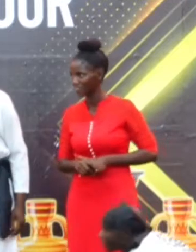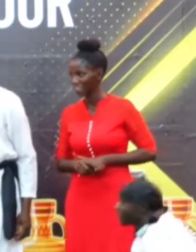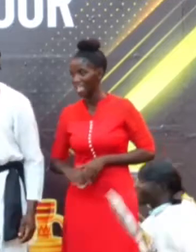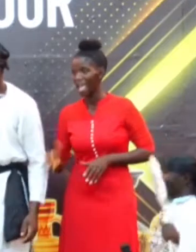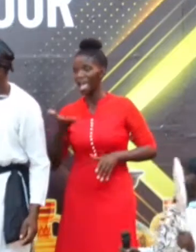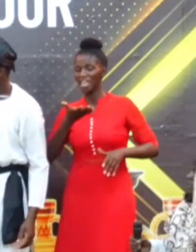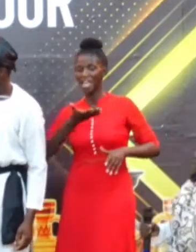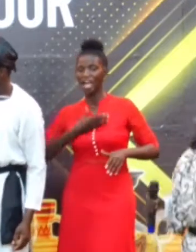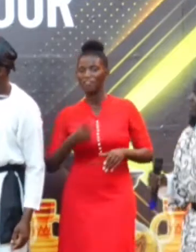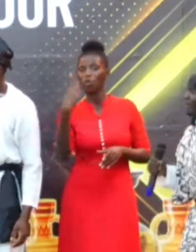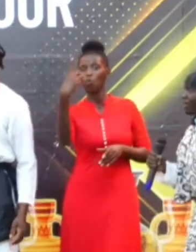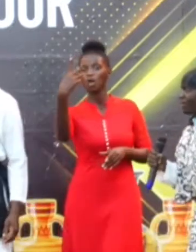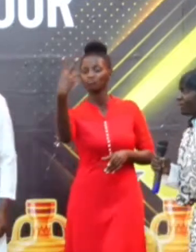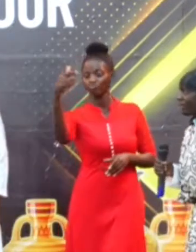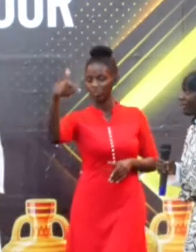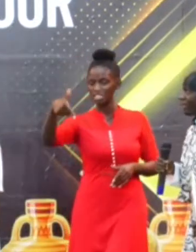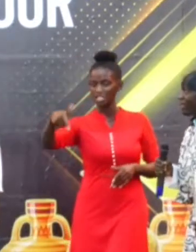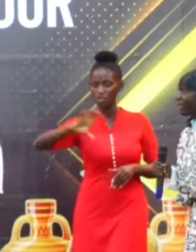nina amasaza 127